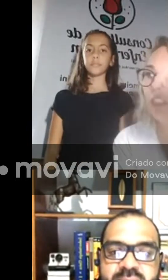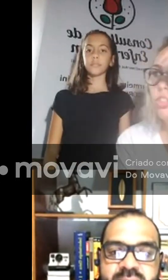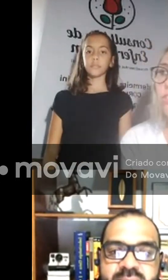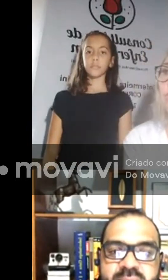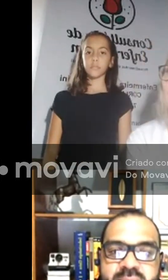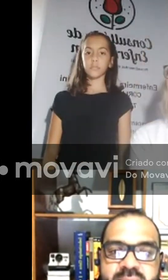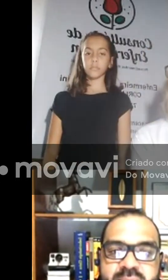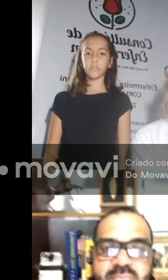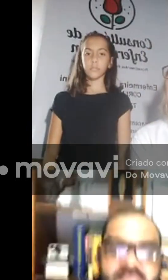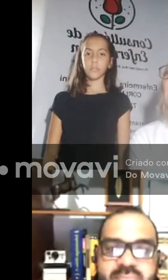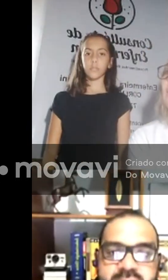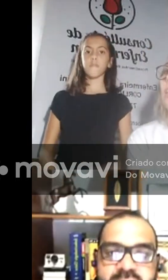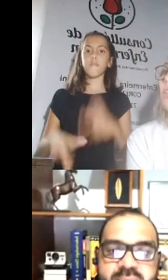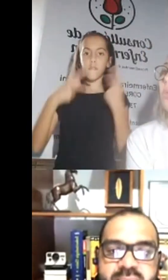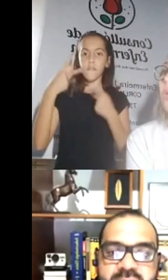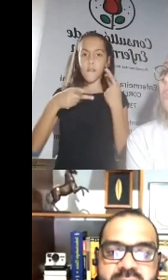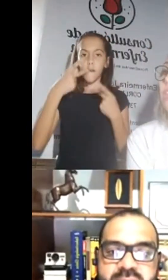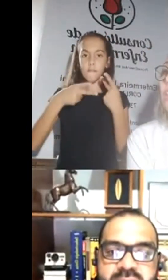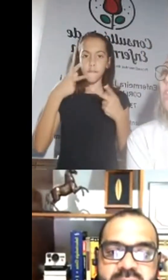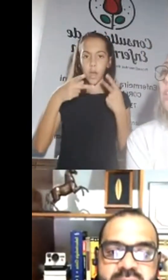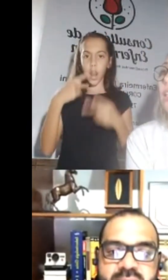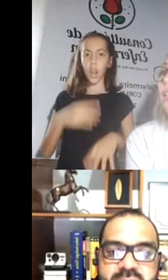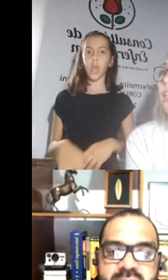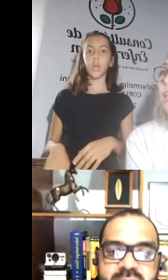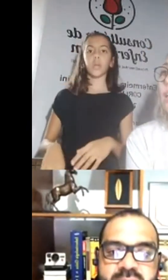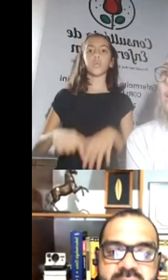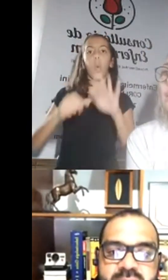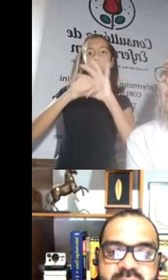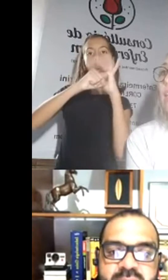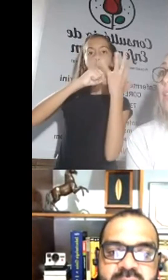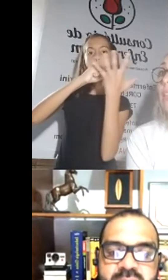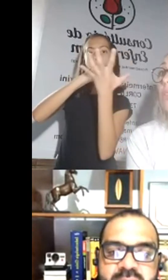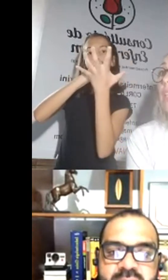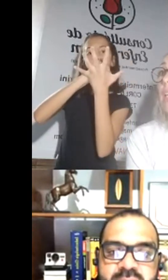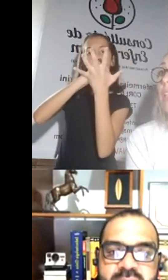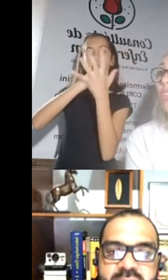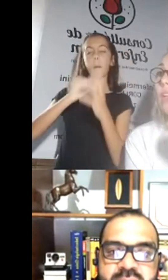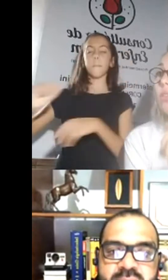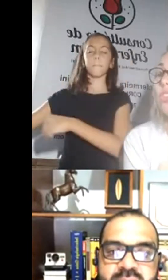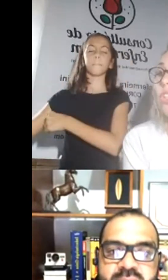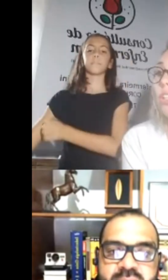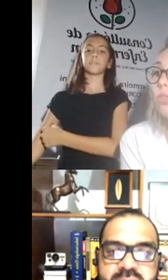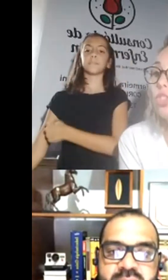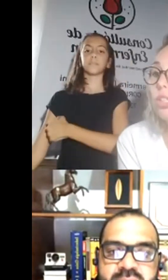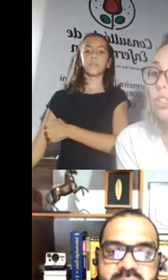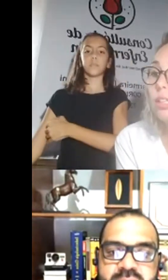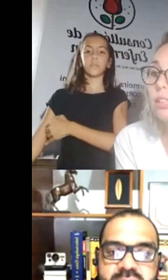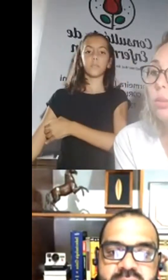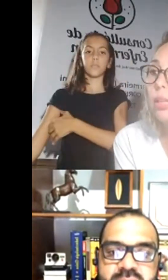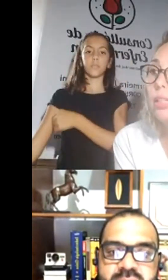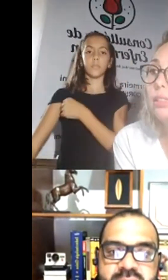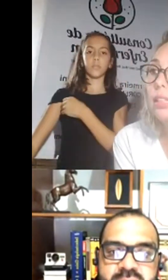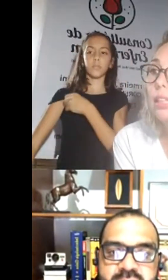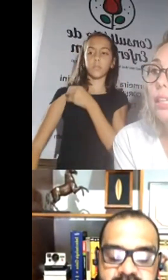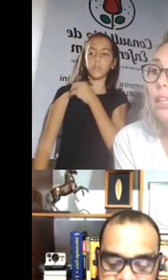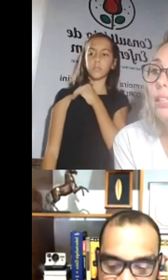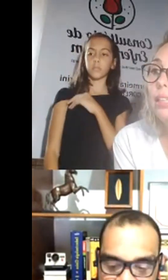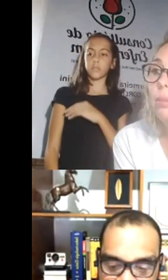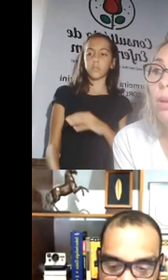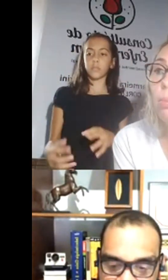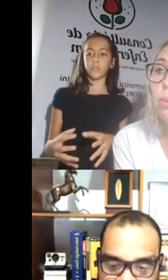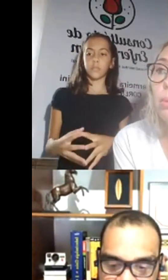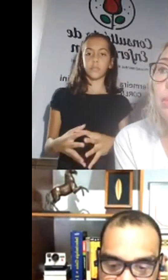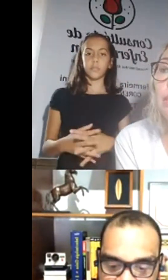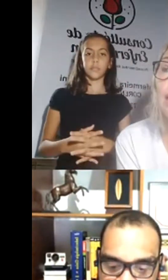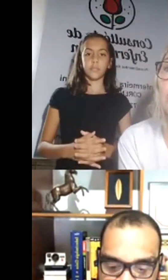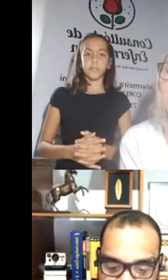A gente falando assim do Covid, né? E se tratando dele, os fatores de risco diante dessa doença, ele tem